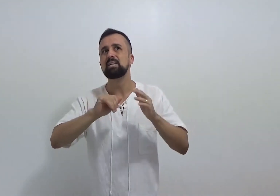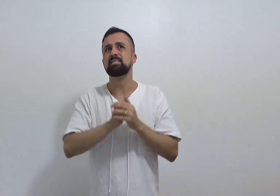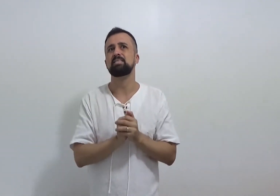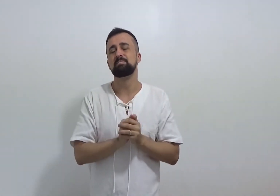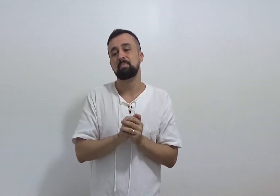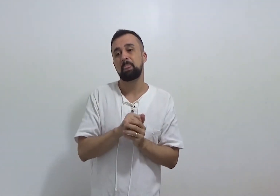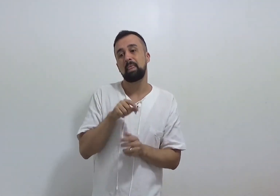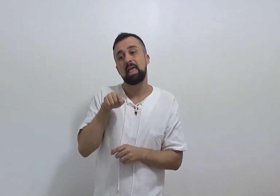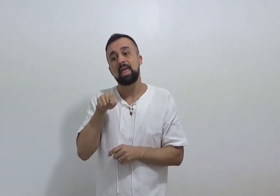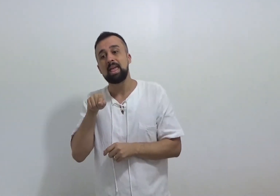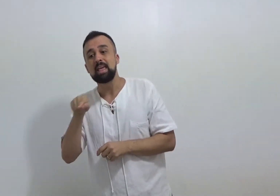mulheres indígenas.